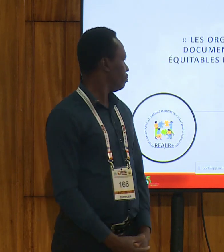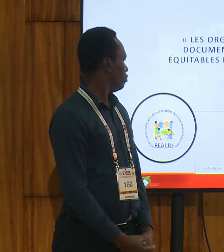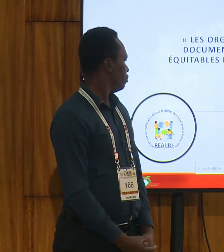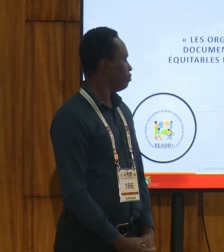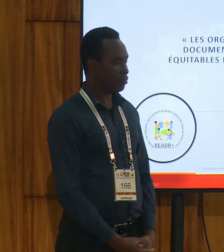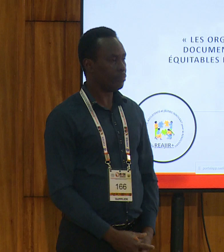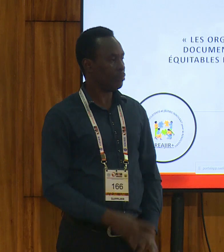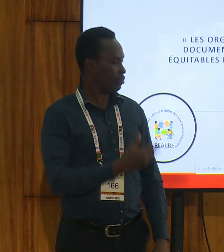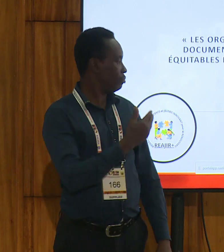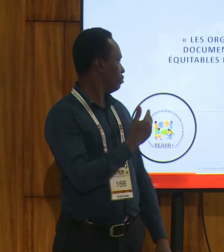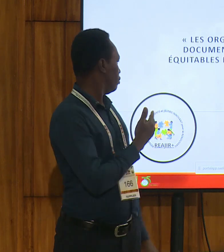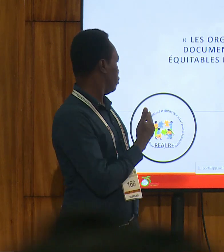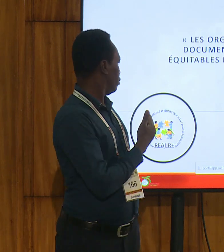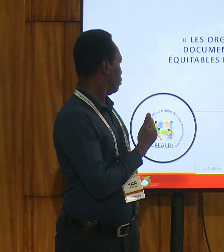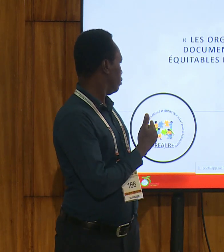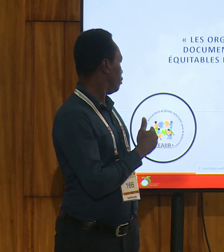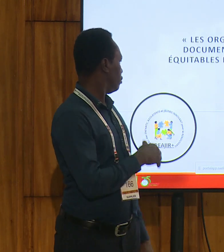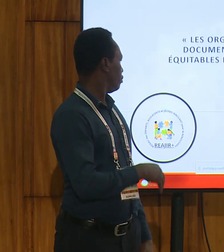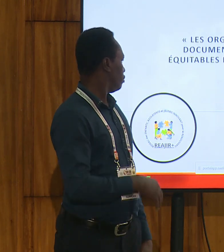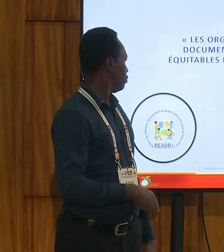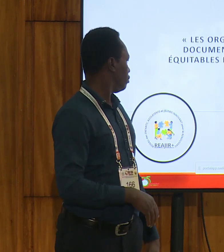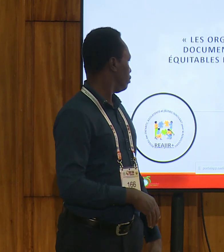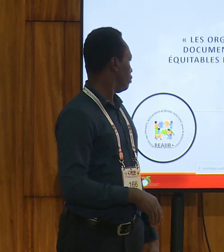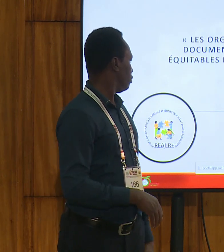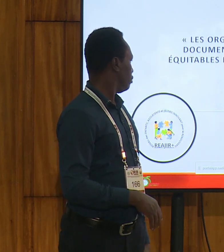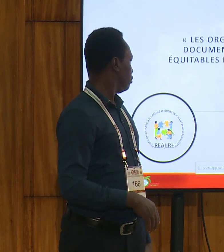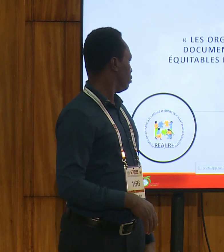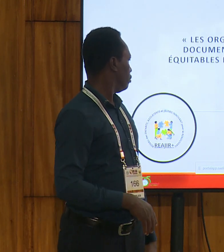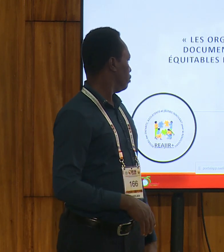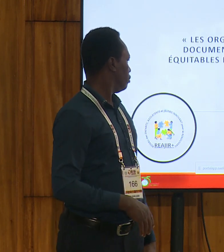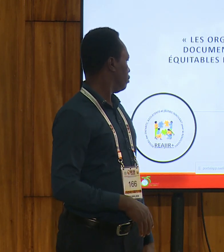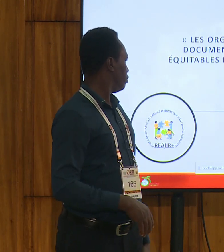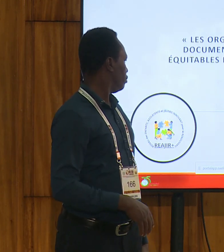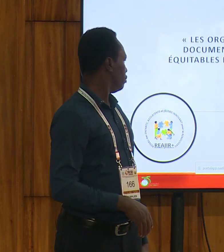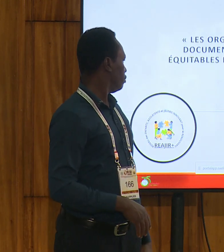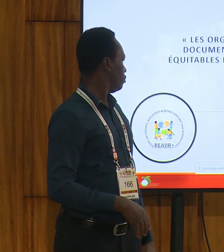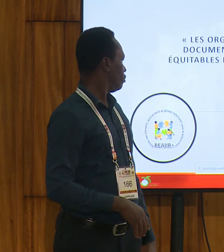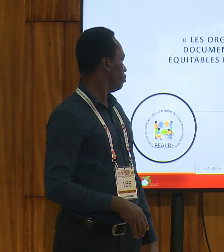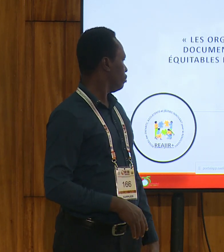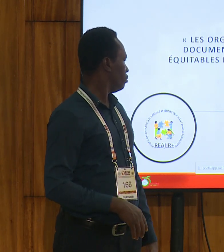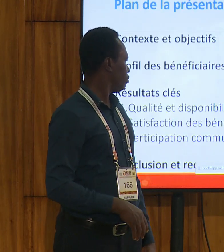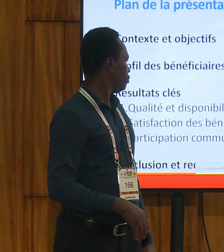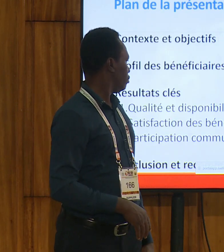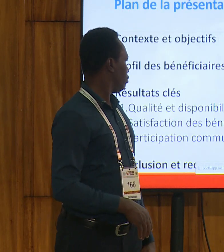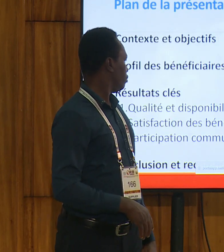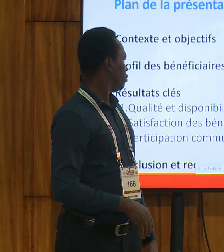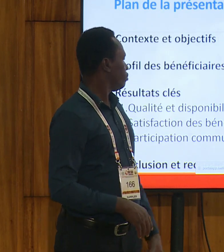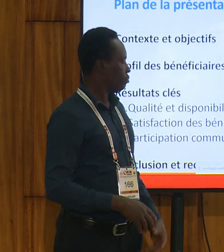Merci. Okay. The next slide, please.